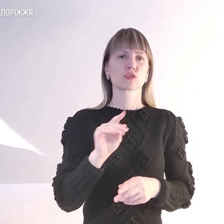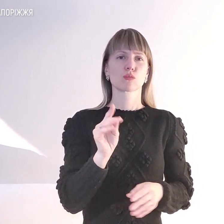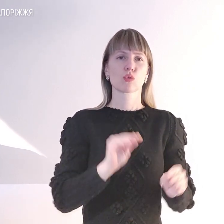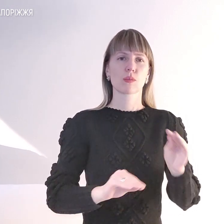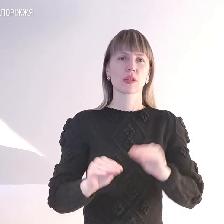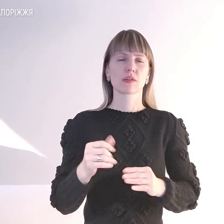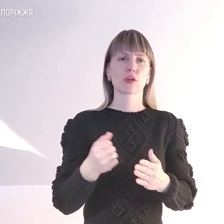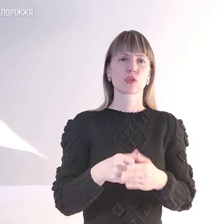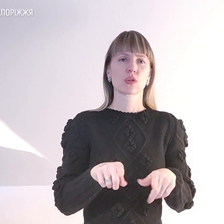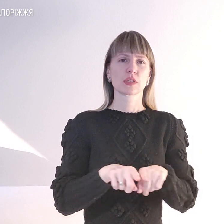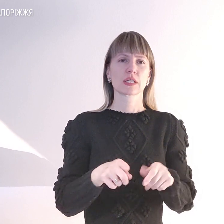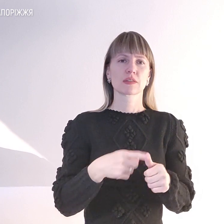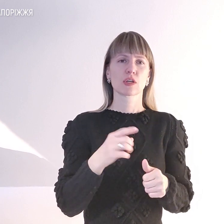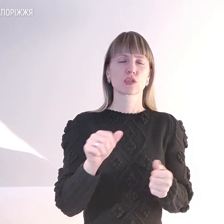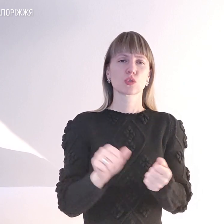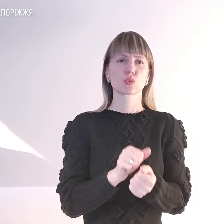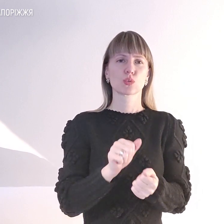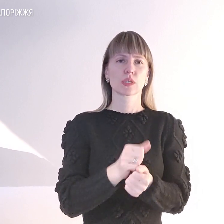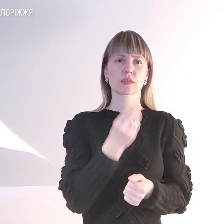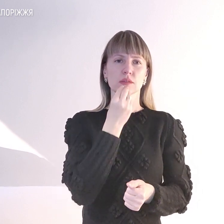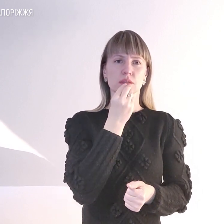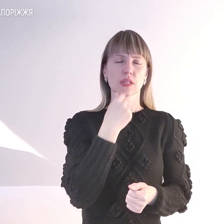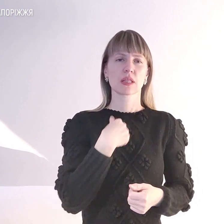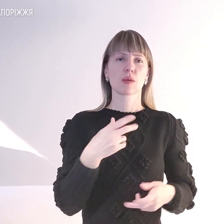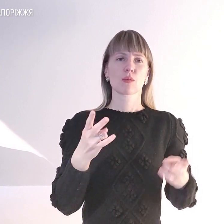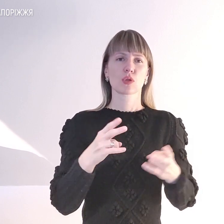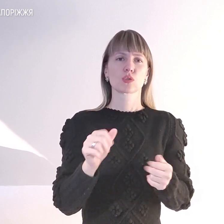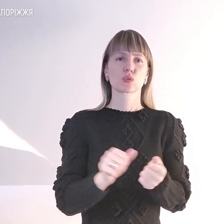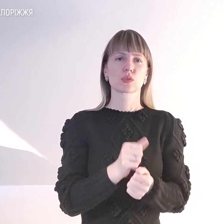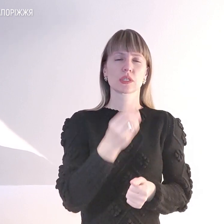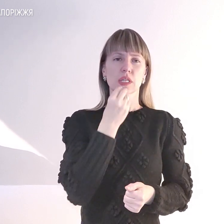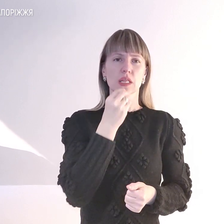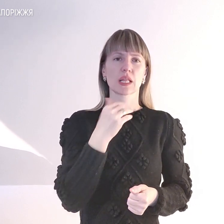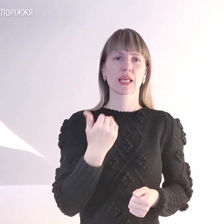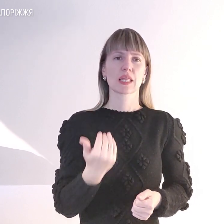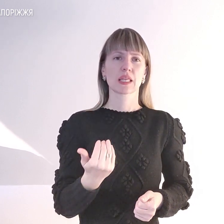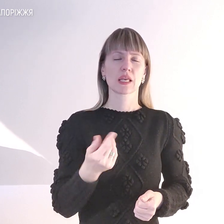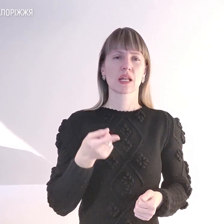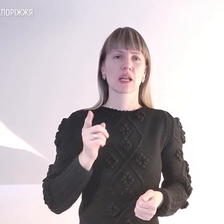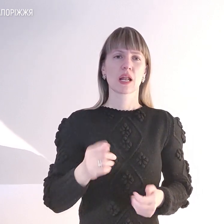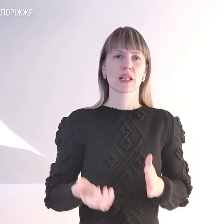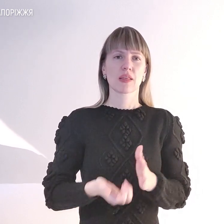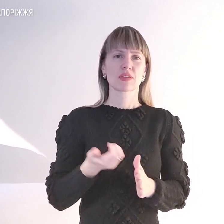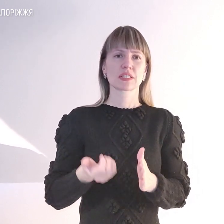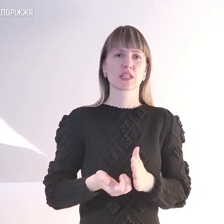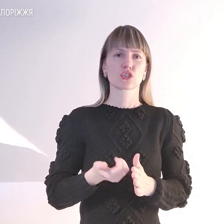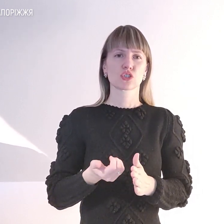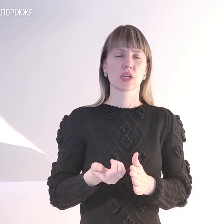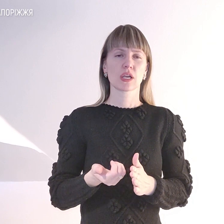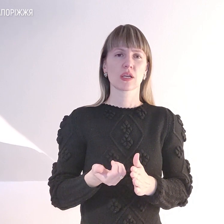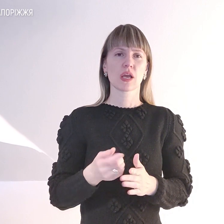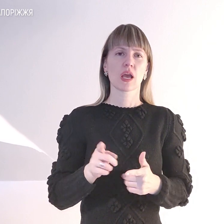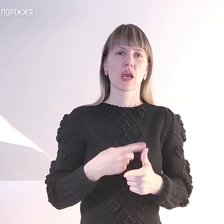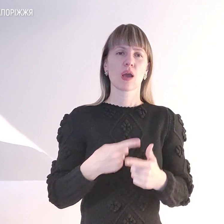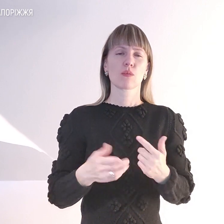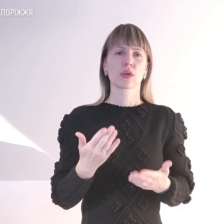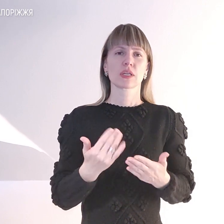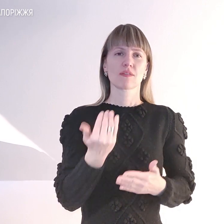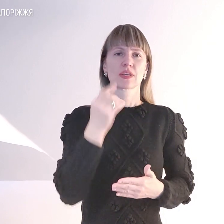до так званих сухпайків. Нам потрібні сухпайки, їх реально не вистачає. Або, якщо ви знаєте, де